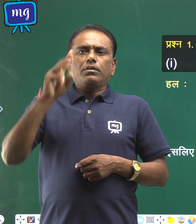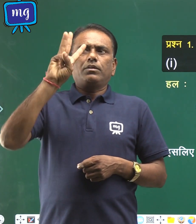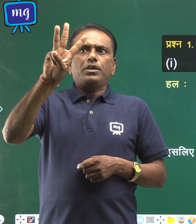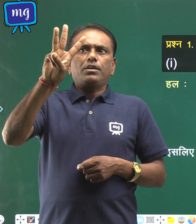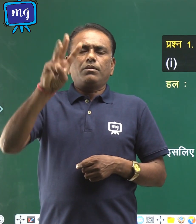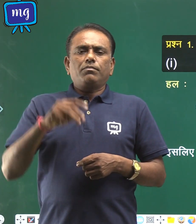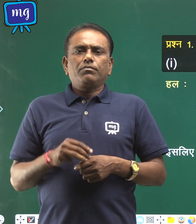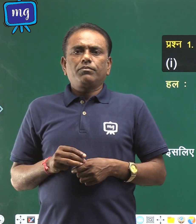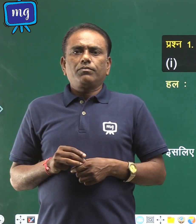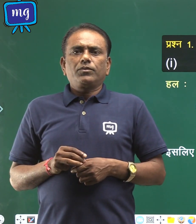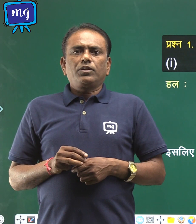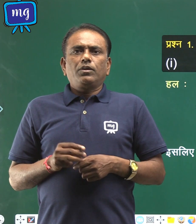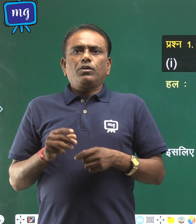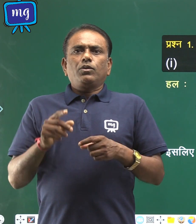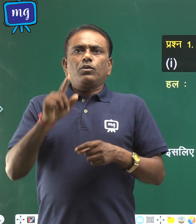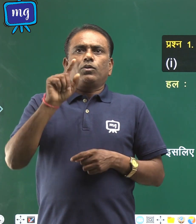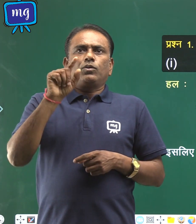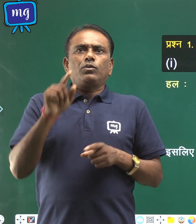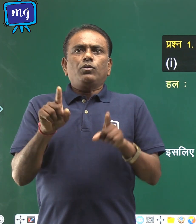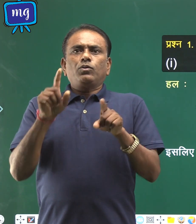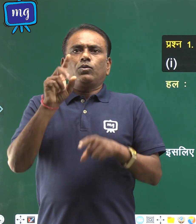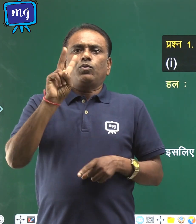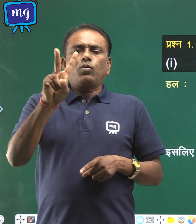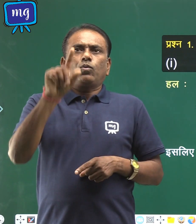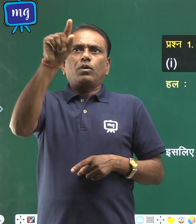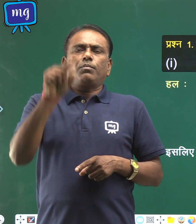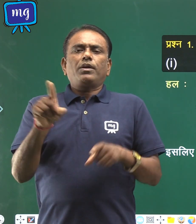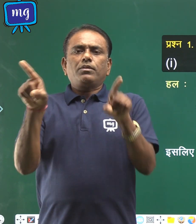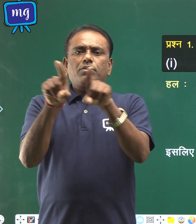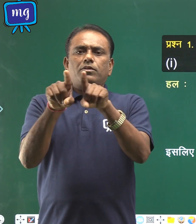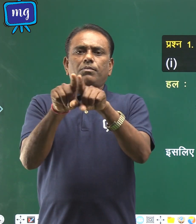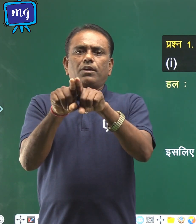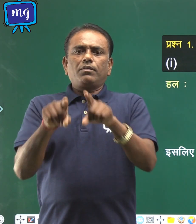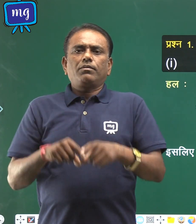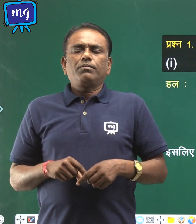1:3 दोनों अनुपात बराबर है,